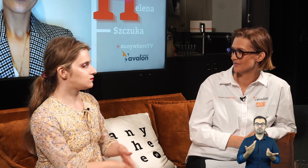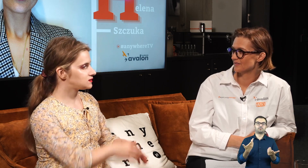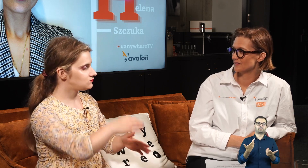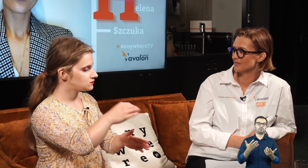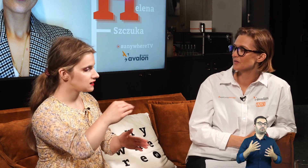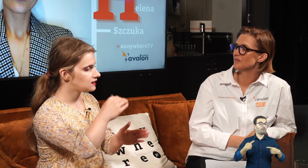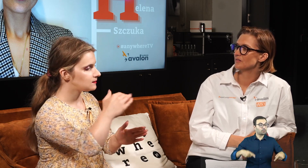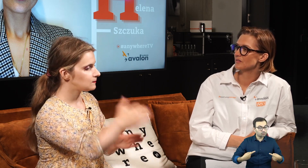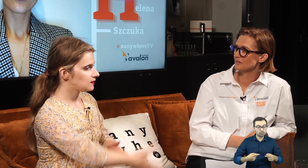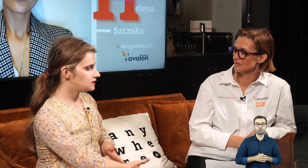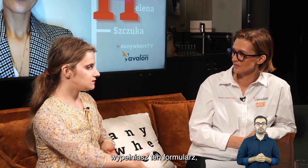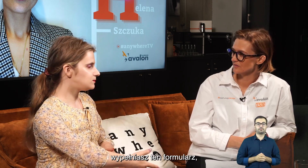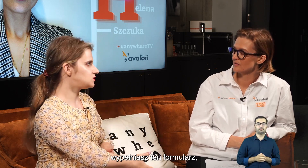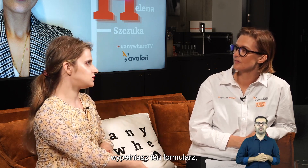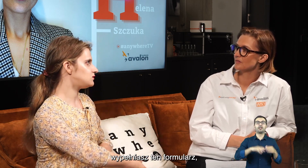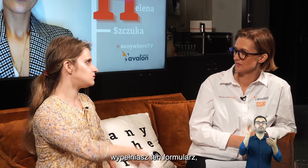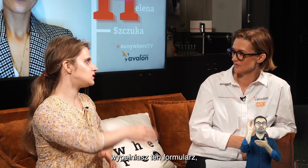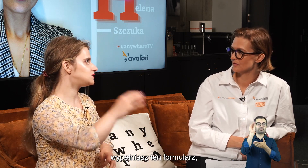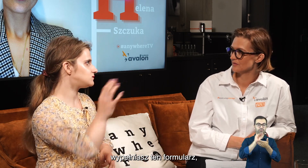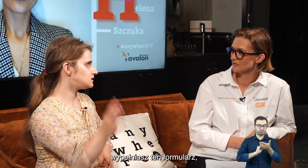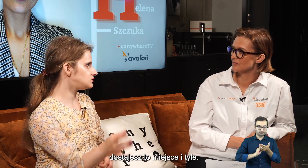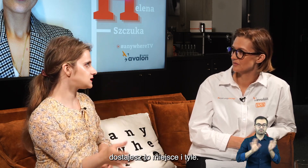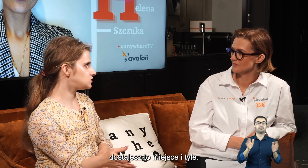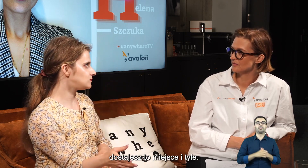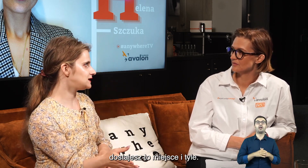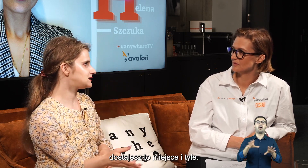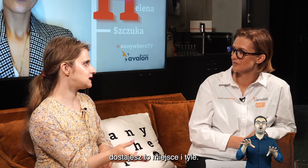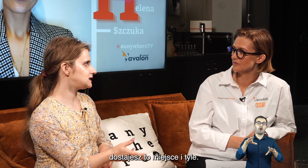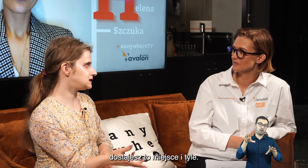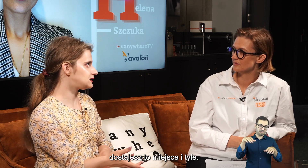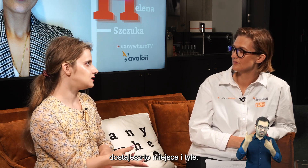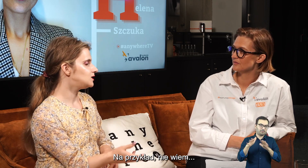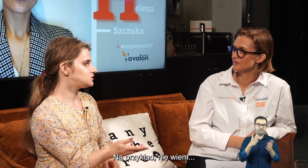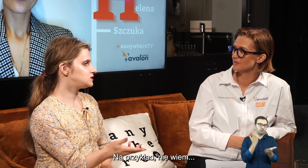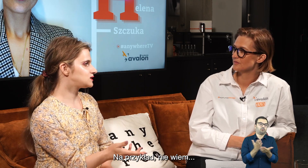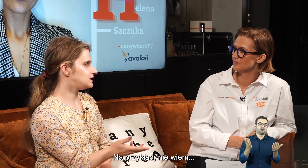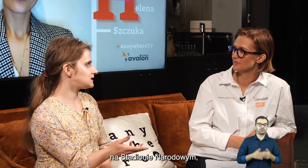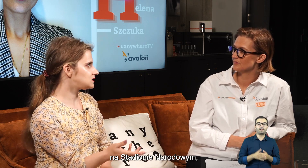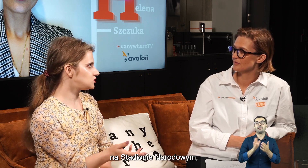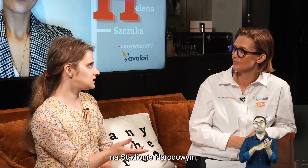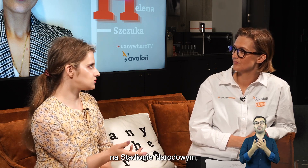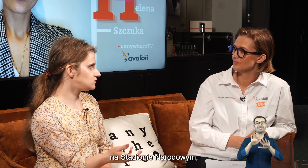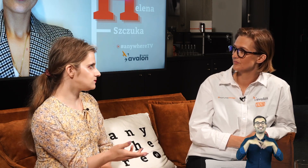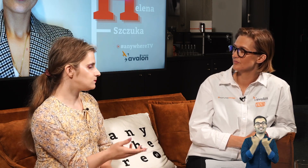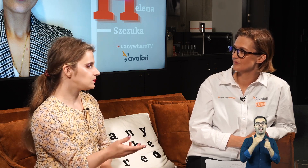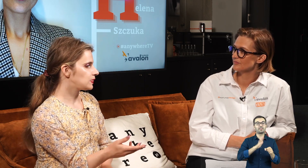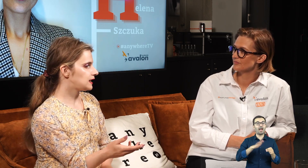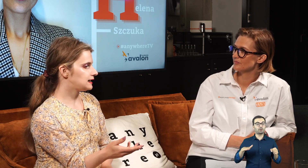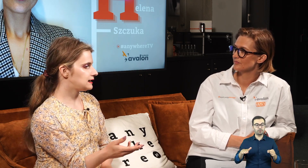się za pomocą wózka, wypełniasz ten formularz, dostajesz to miejsce i tyle. Chociaż na przykład, nie wiem, na Stadionie